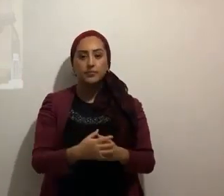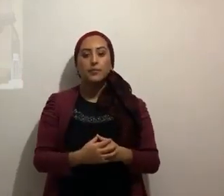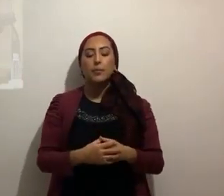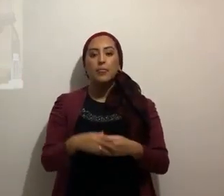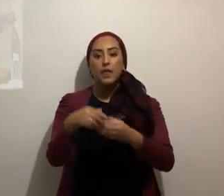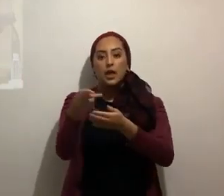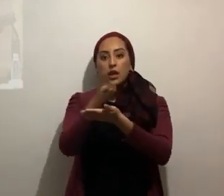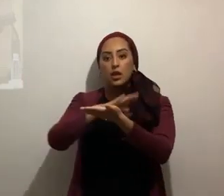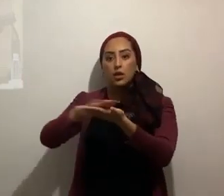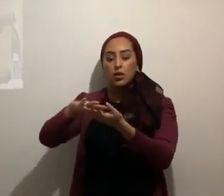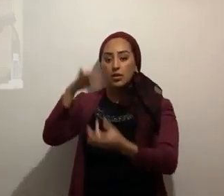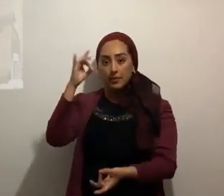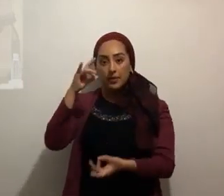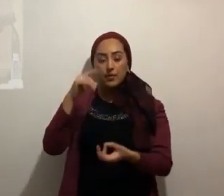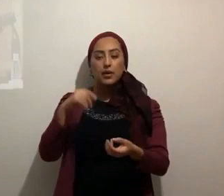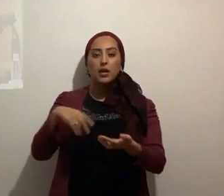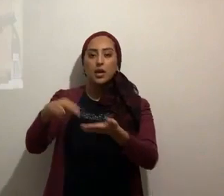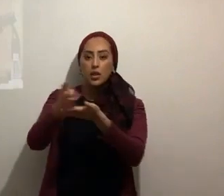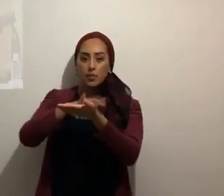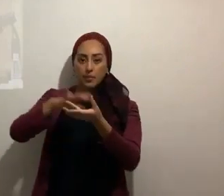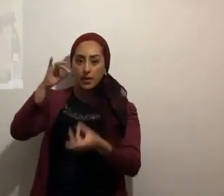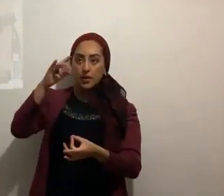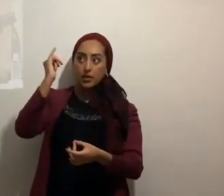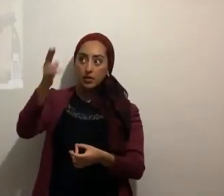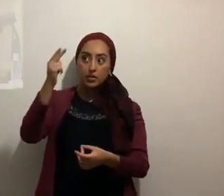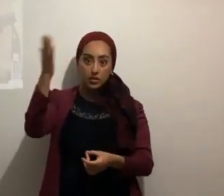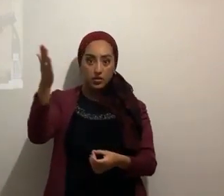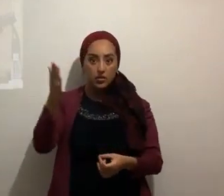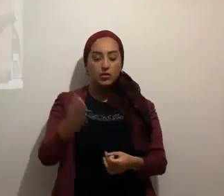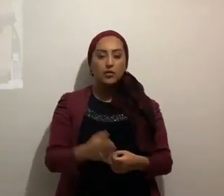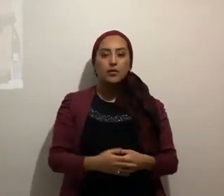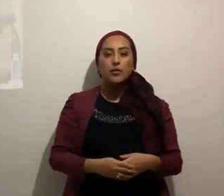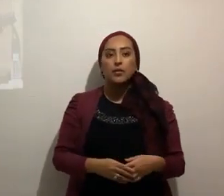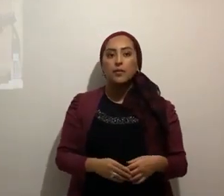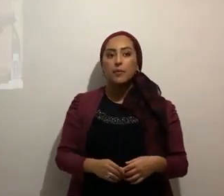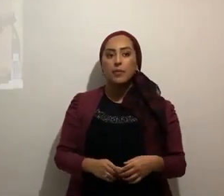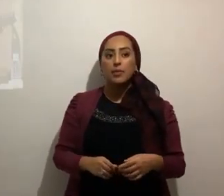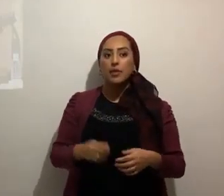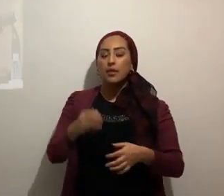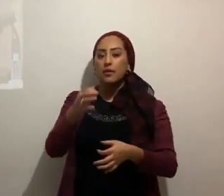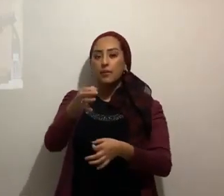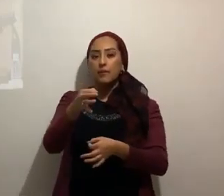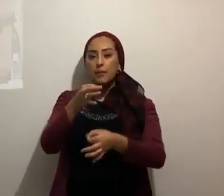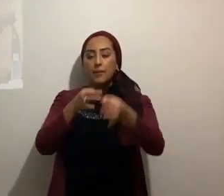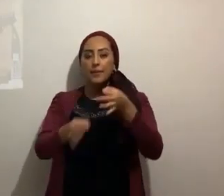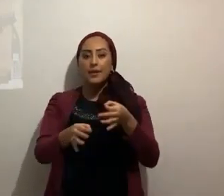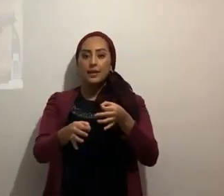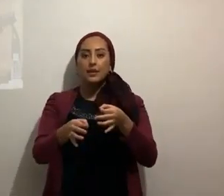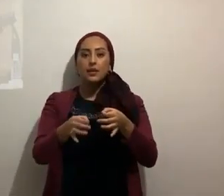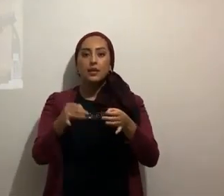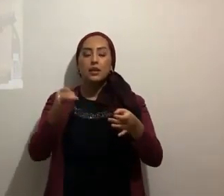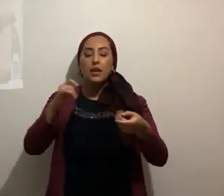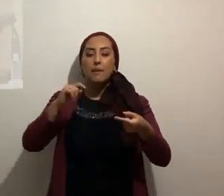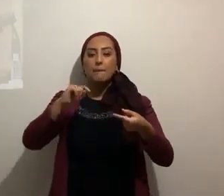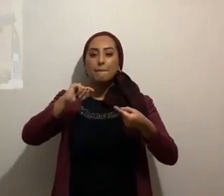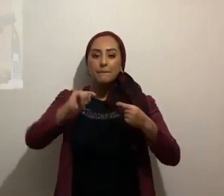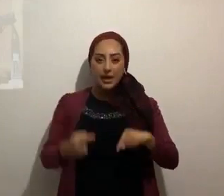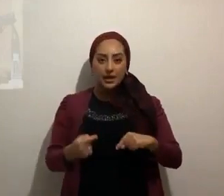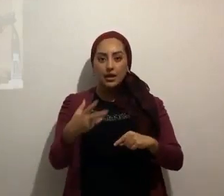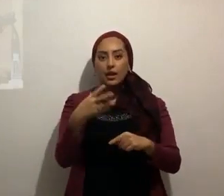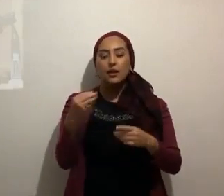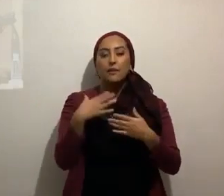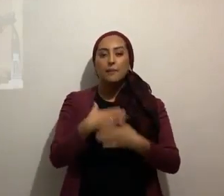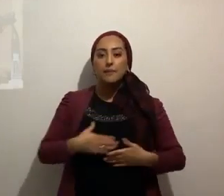El Ruach HaKodesh, el Espíritu de Yahweh, reemplaza el dolor y el